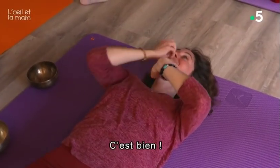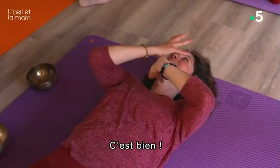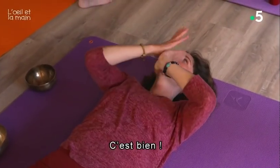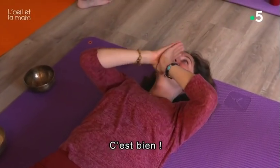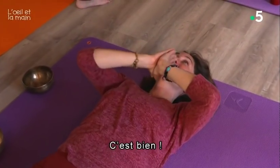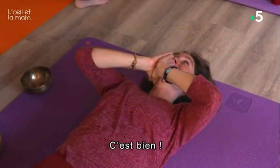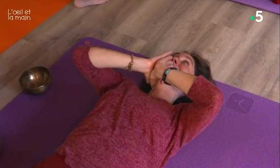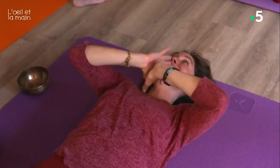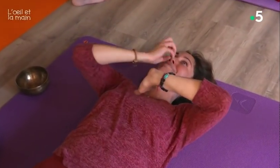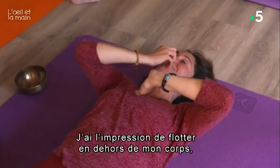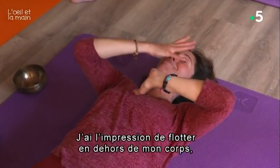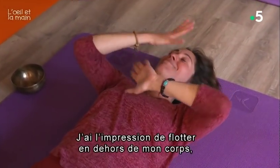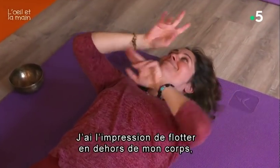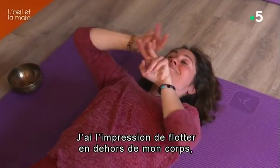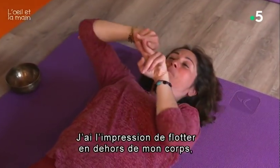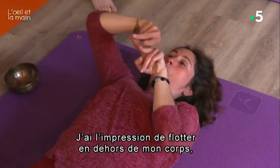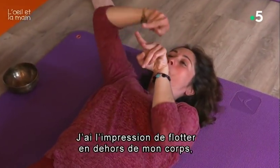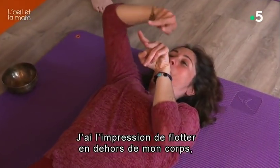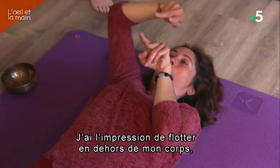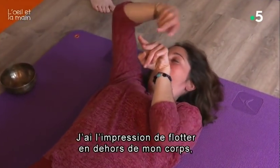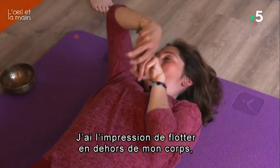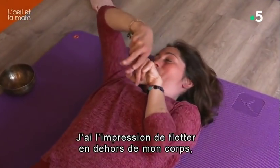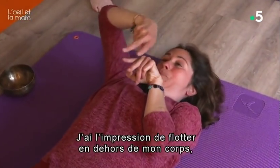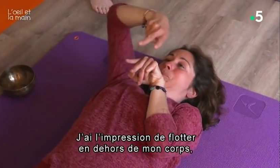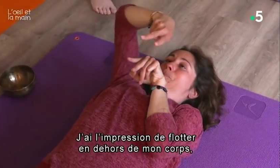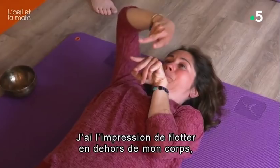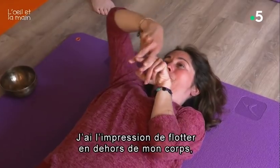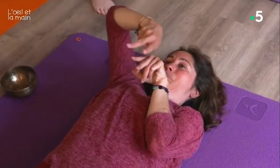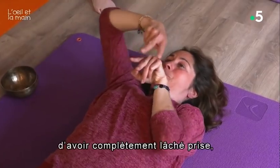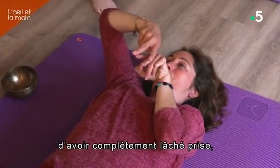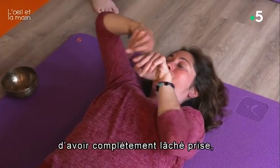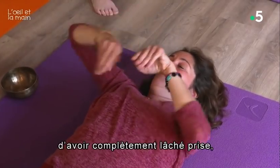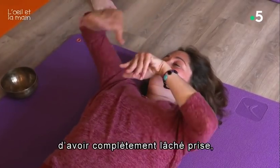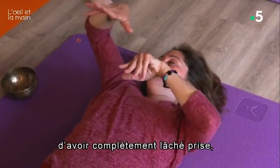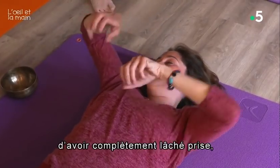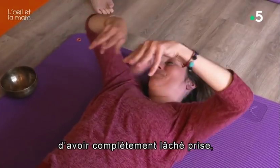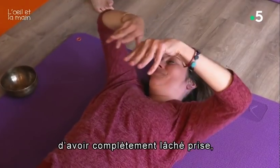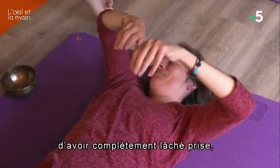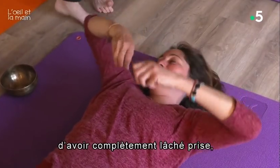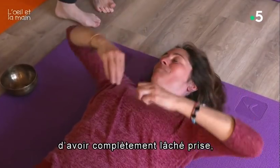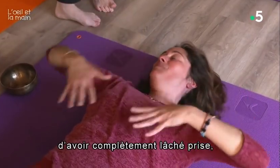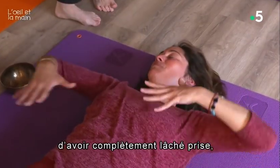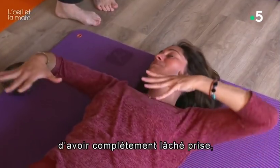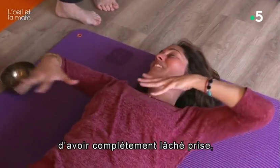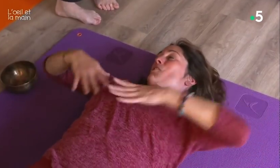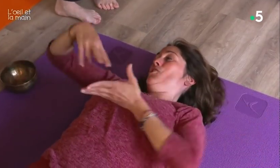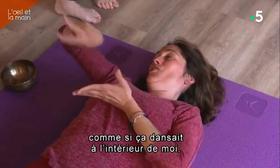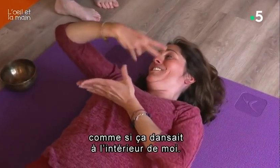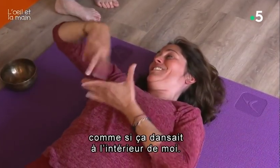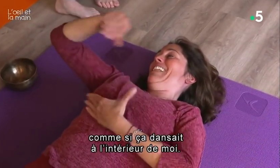C'est bien. J'ai l'impression de flotter en dehors de mon corps, d'avoir complètement lâché prise, comme si ça